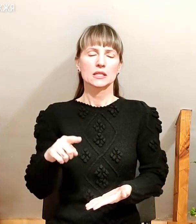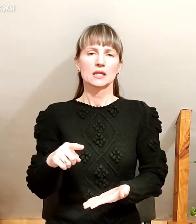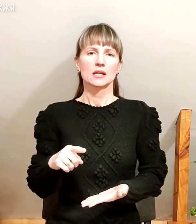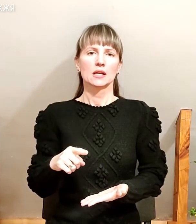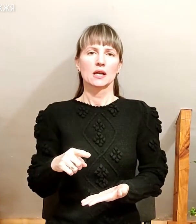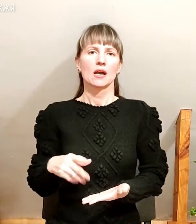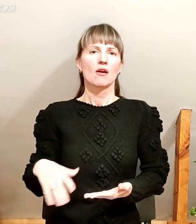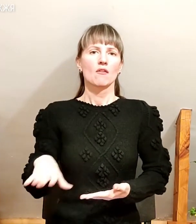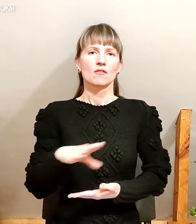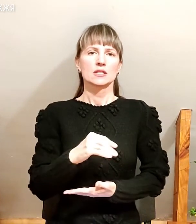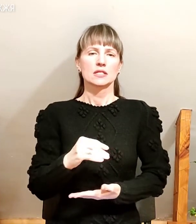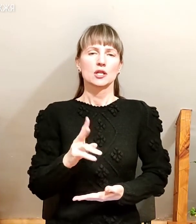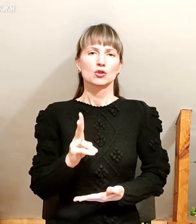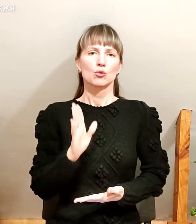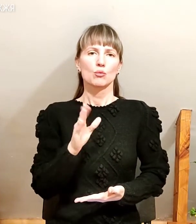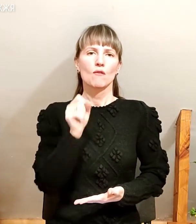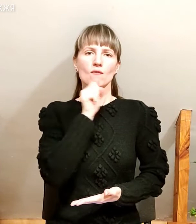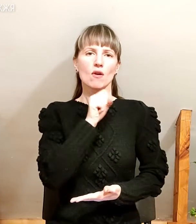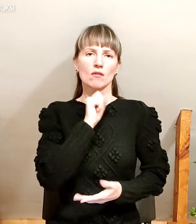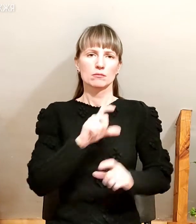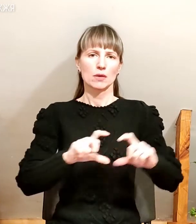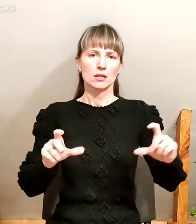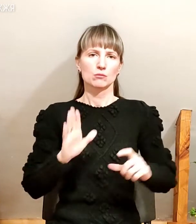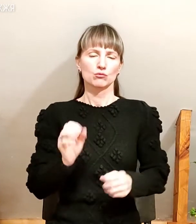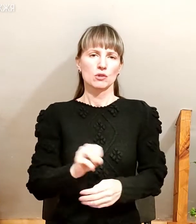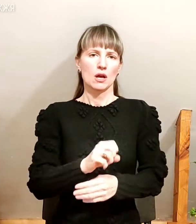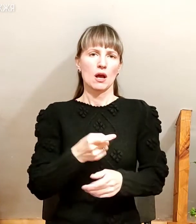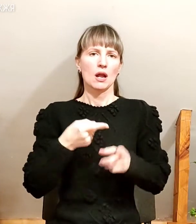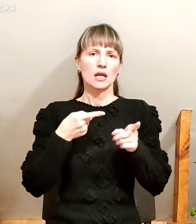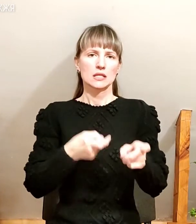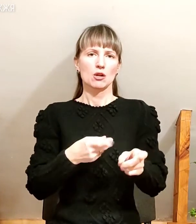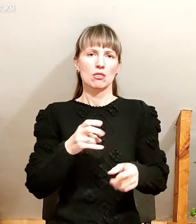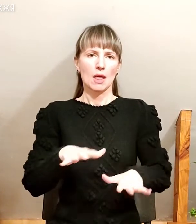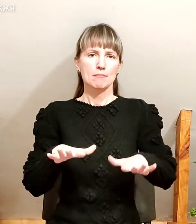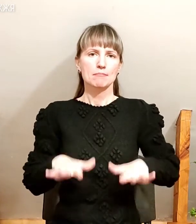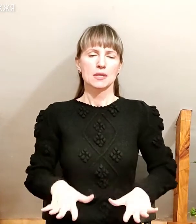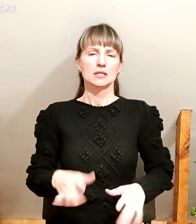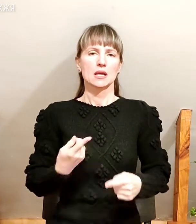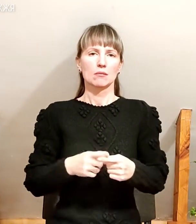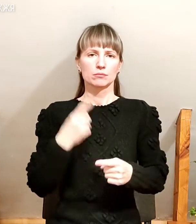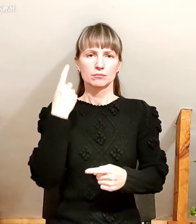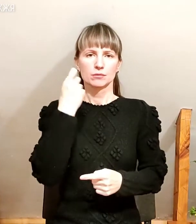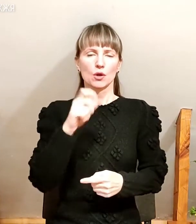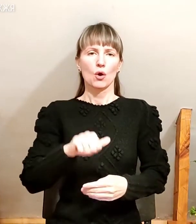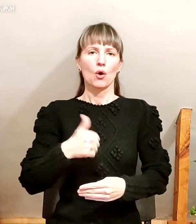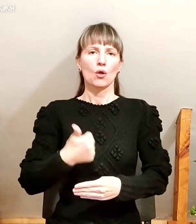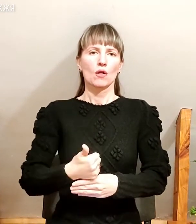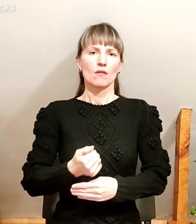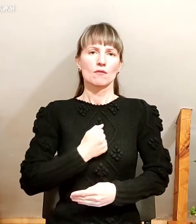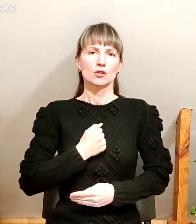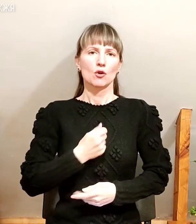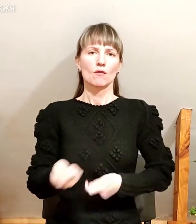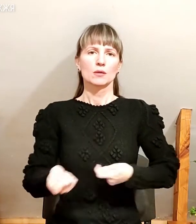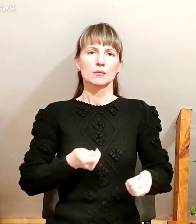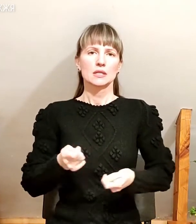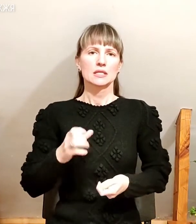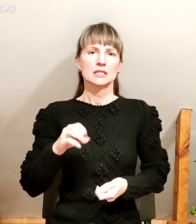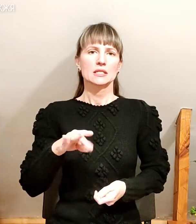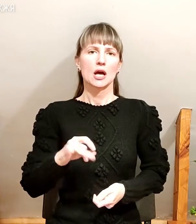Всіх мародерів будуть розстрілювати на місці. Про це повідомив голова обласної військової адміністрації Олександр Стару у